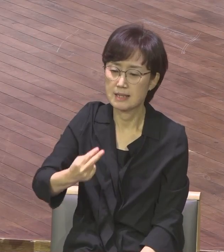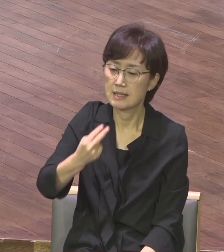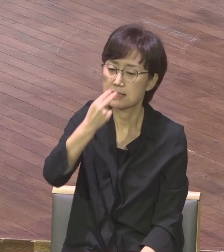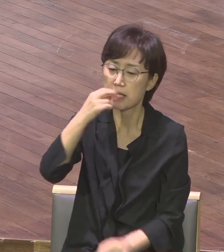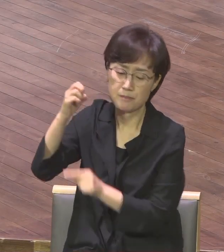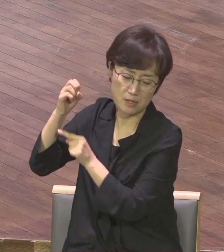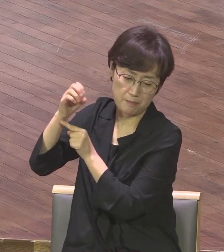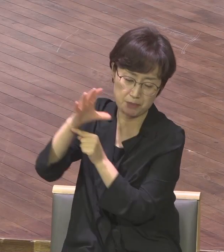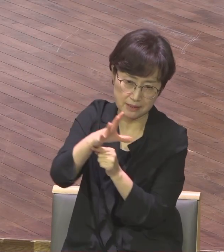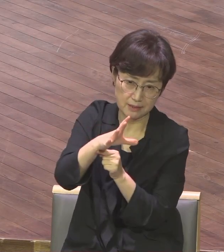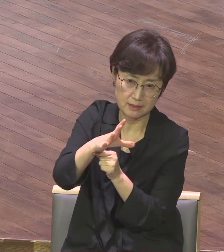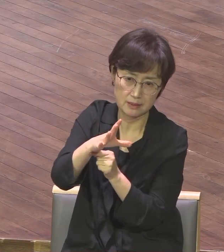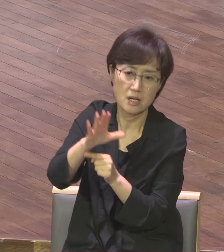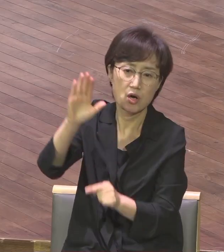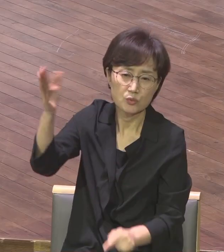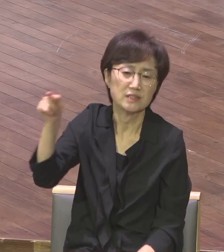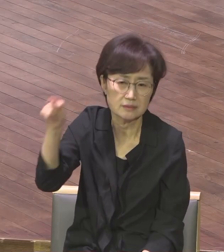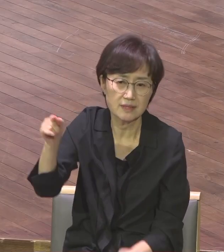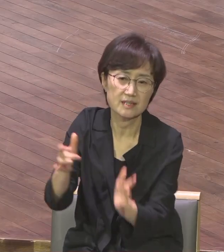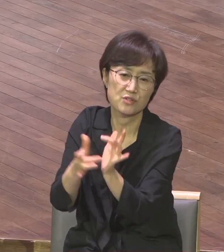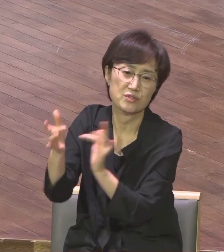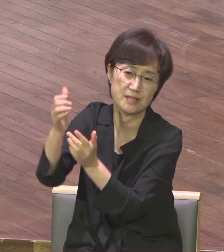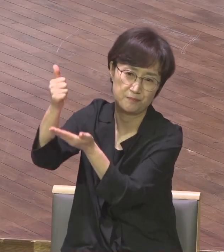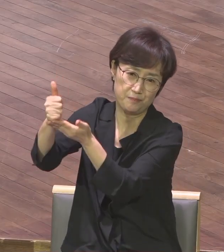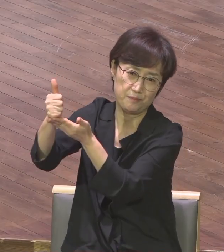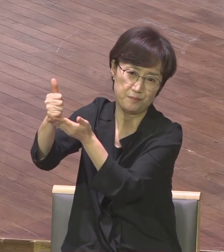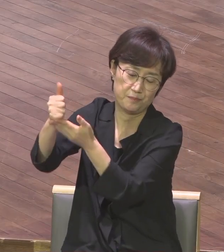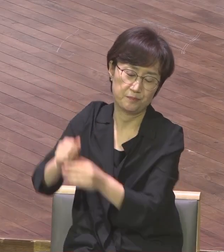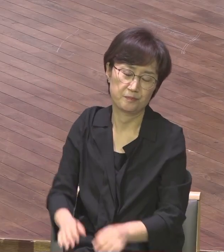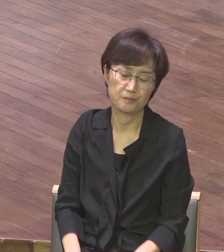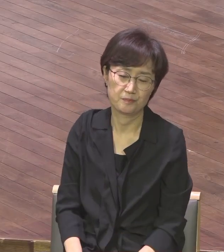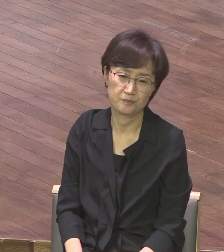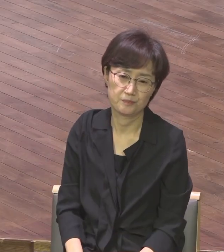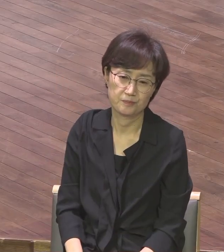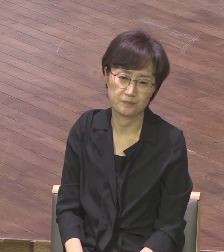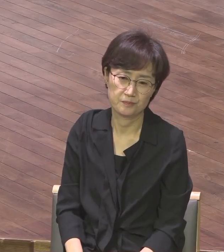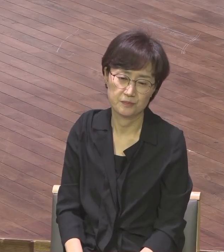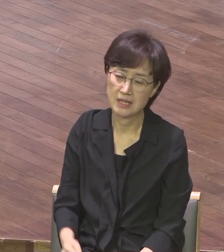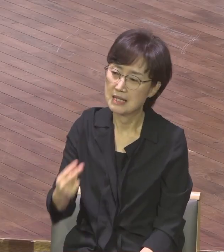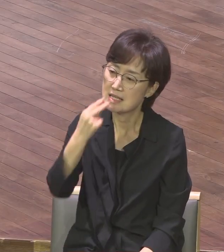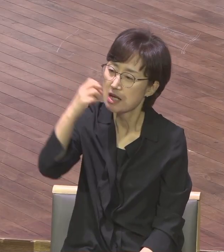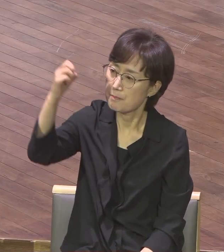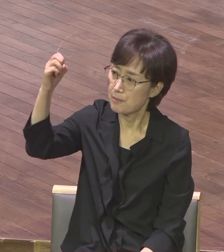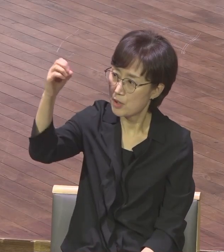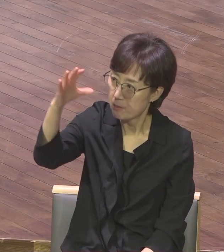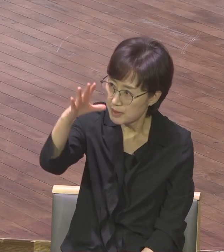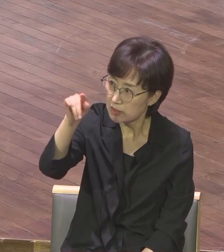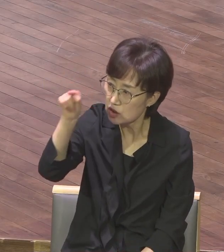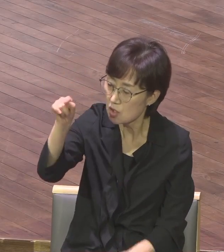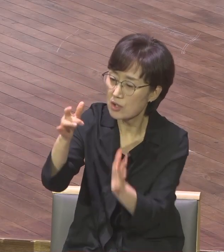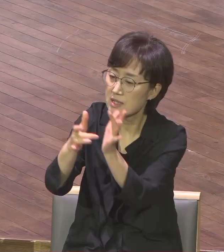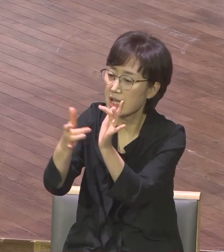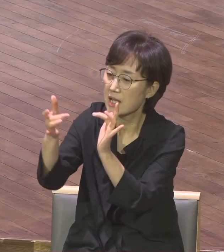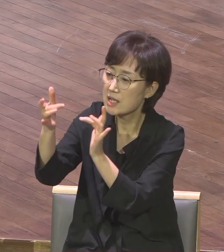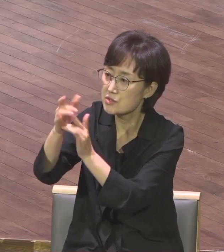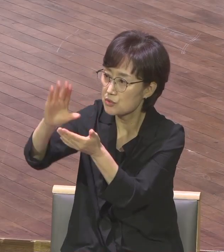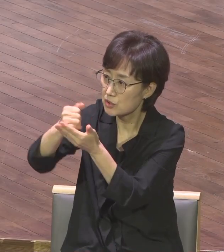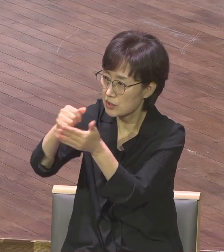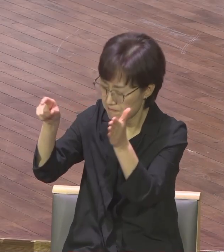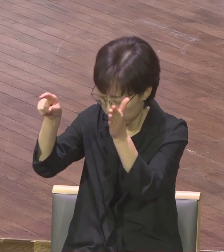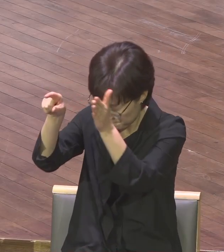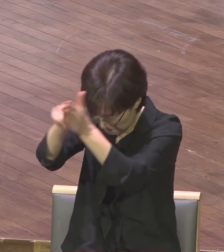생명의 빛이십니다. 이 생명의 빛이신 예수 그리스도를 믿는